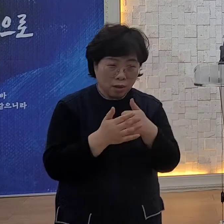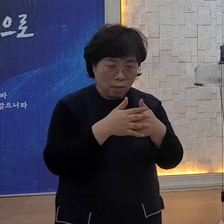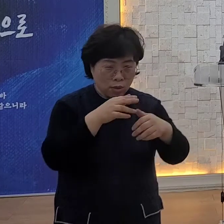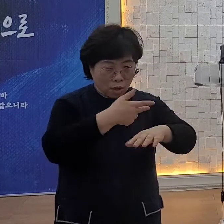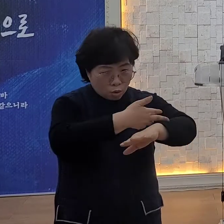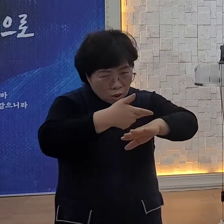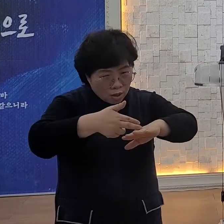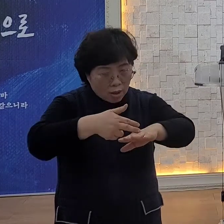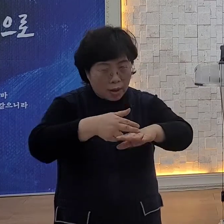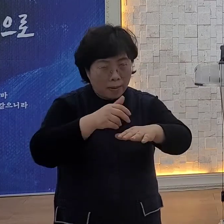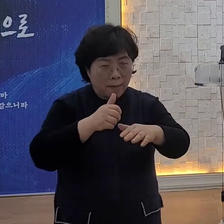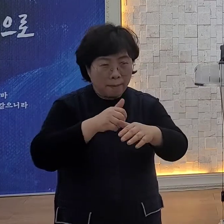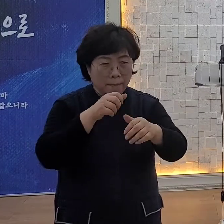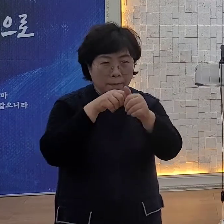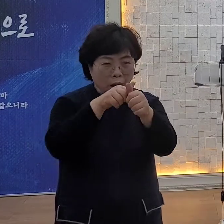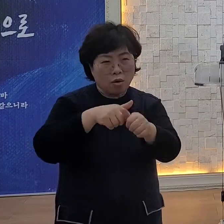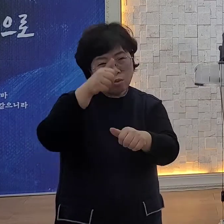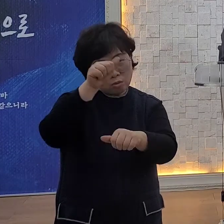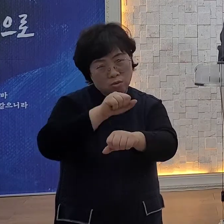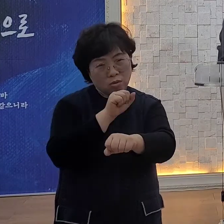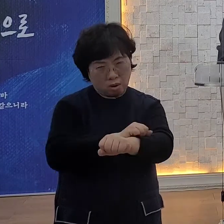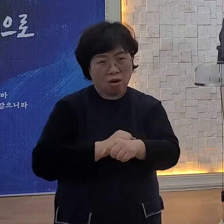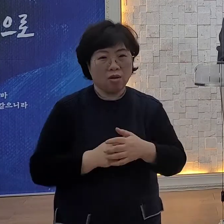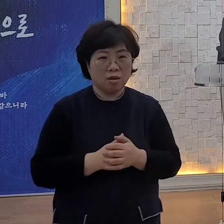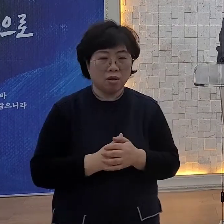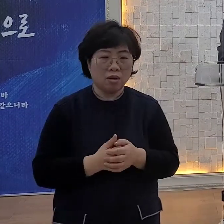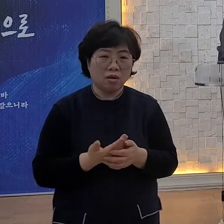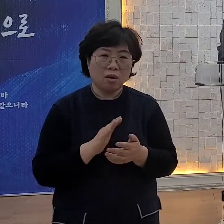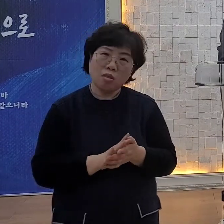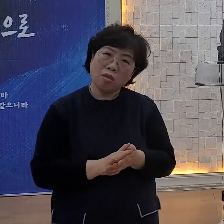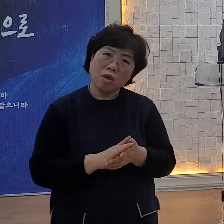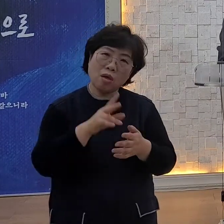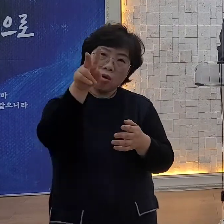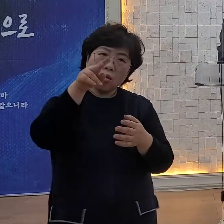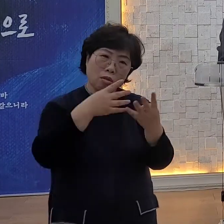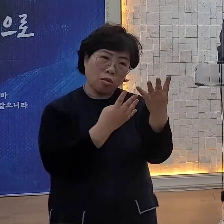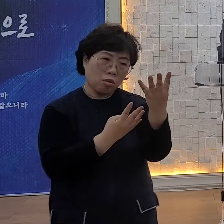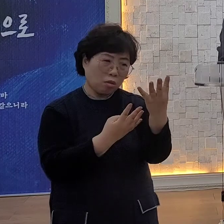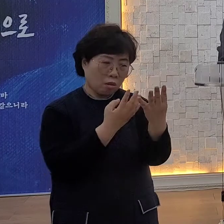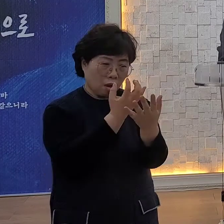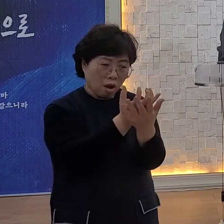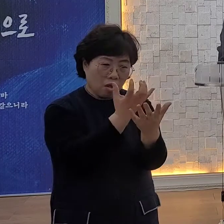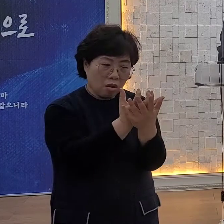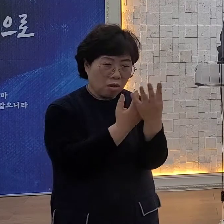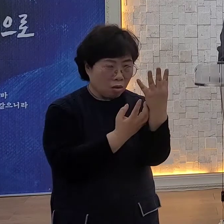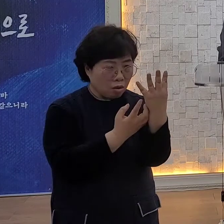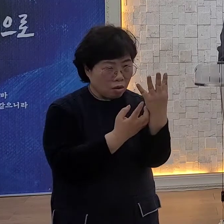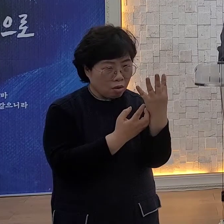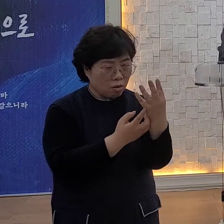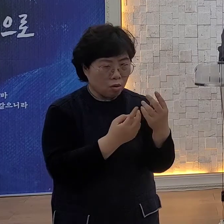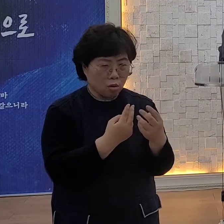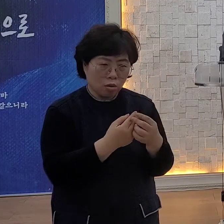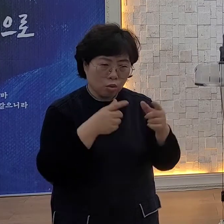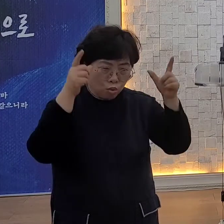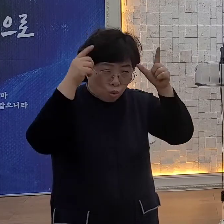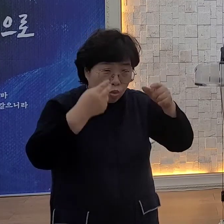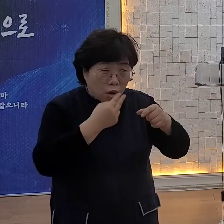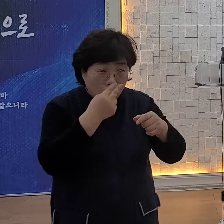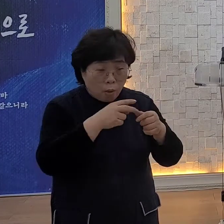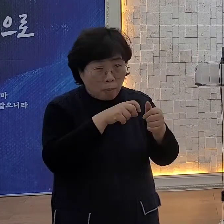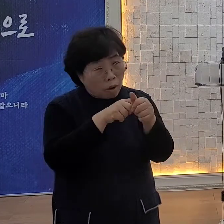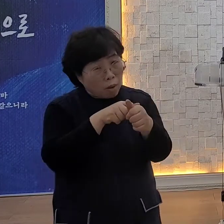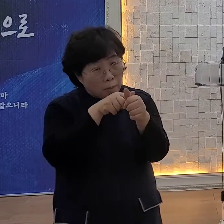말이 훨씬 좋습니다. 그런데 이 사자성어는 소는 살고 말은 죽는다